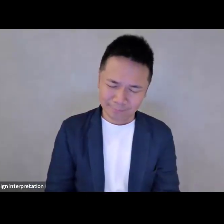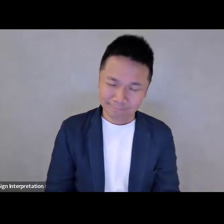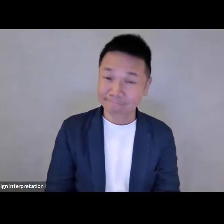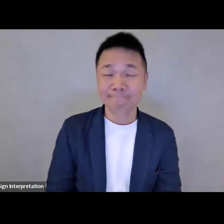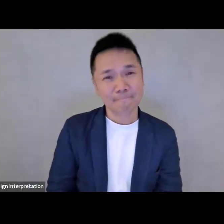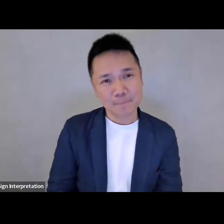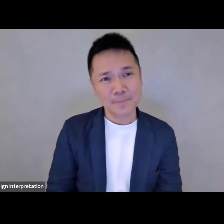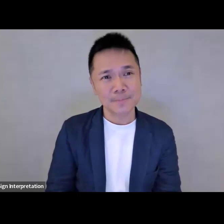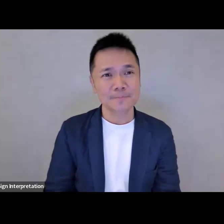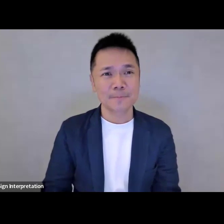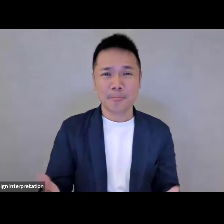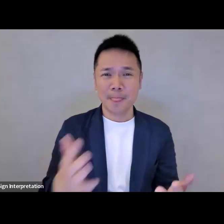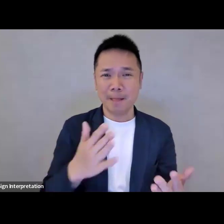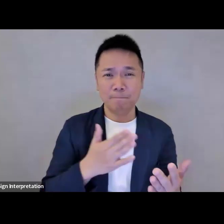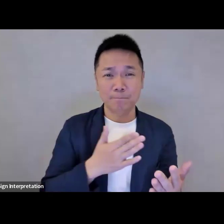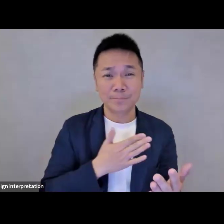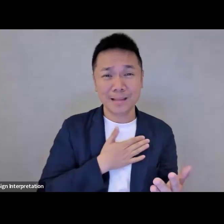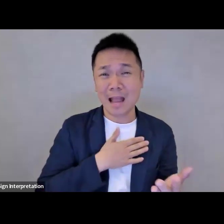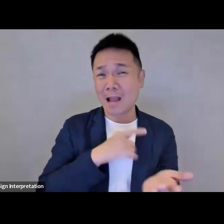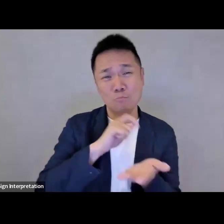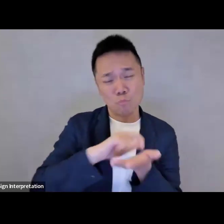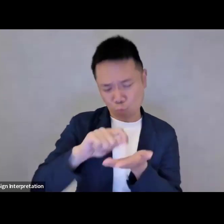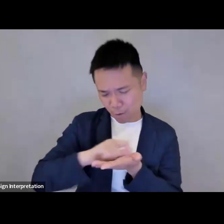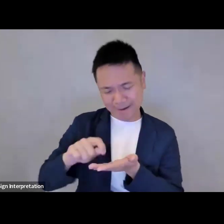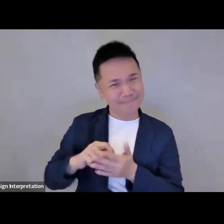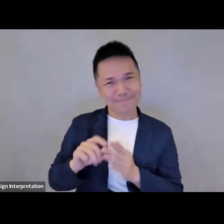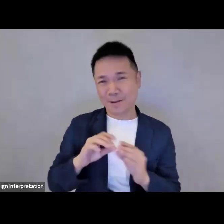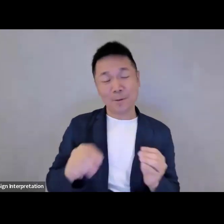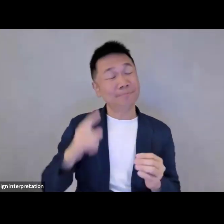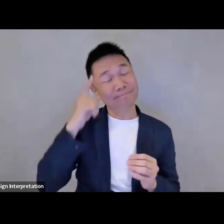觉，好像美梦成真一样。